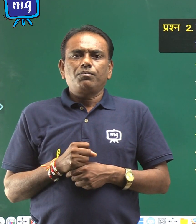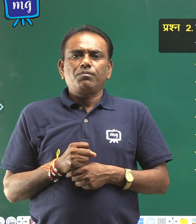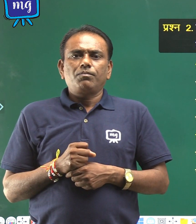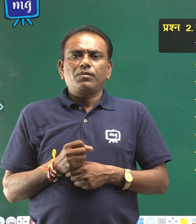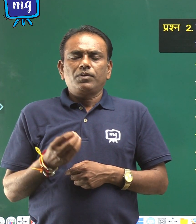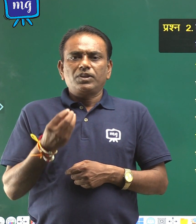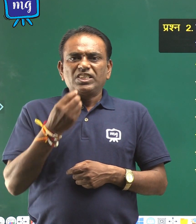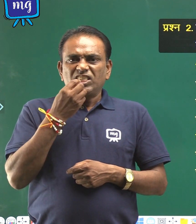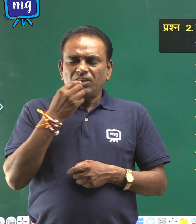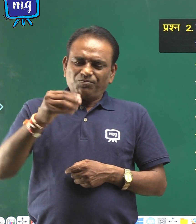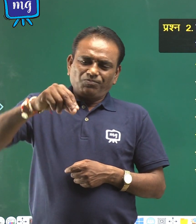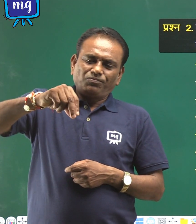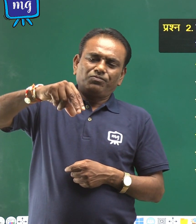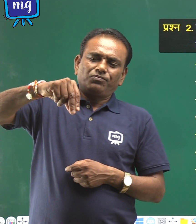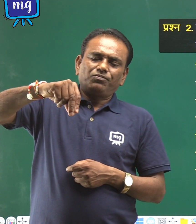रसगुल्ला,